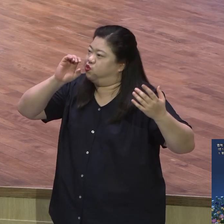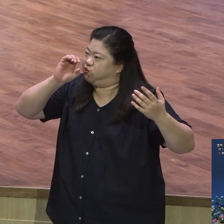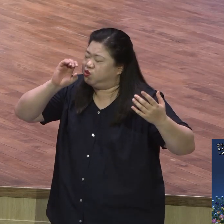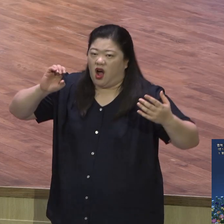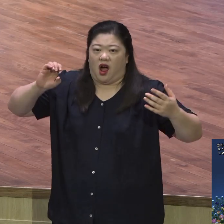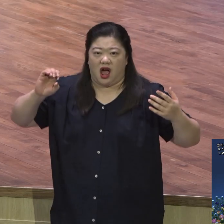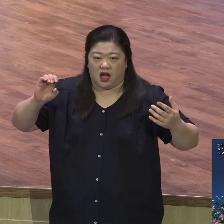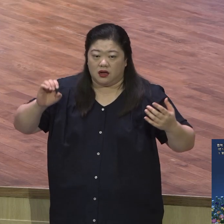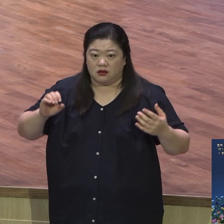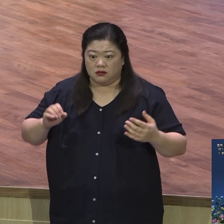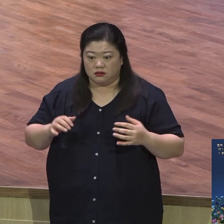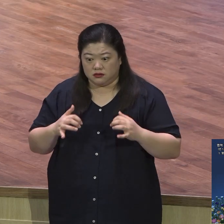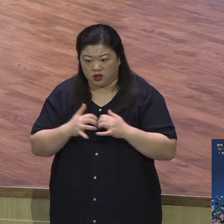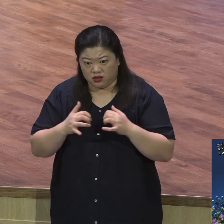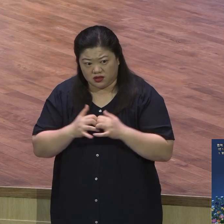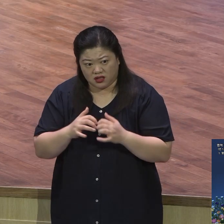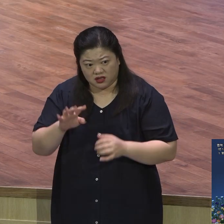전쟁이냐고요.